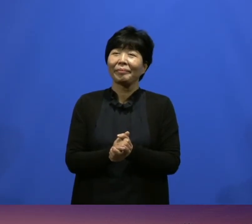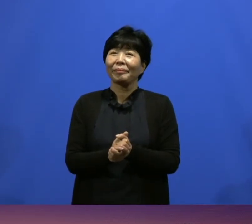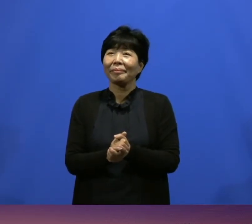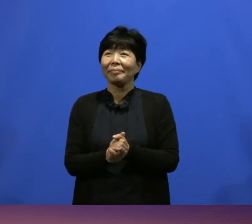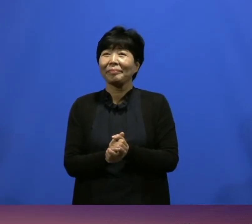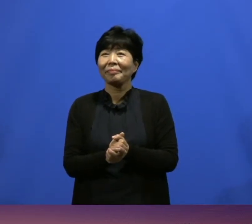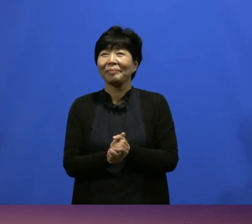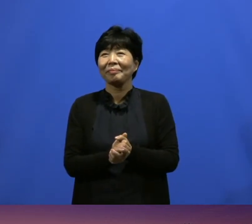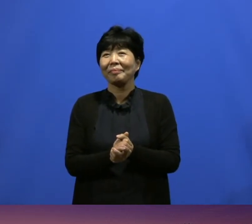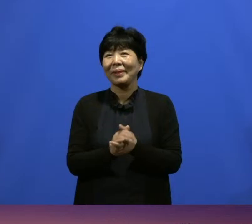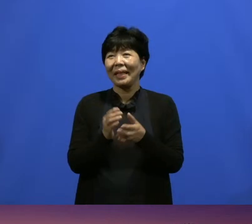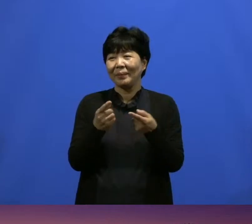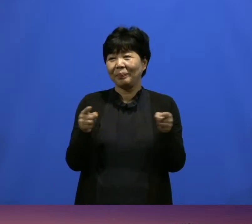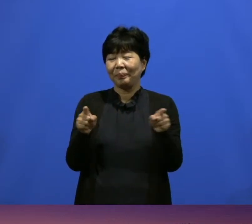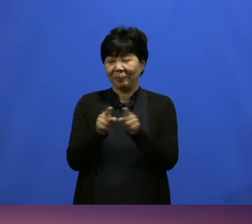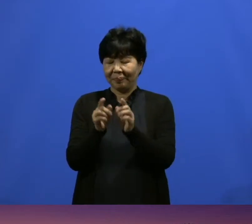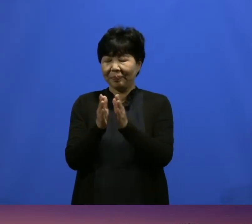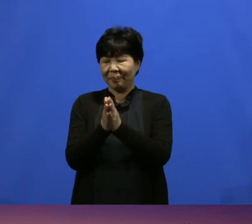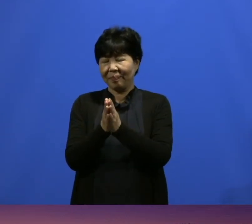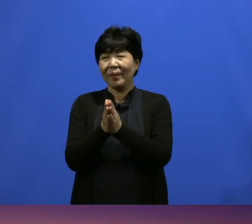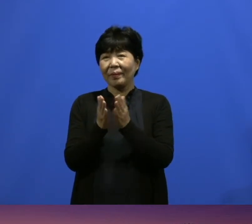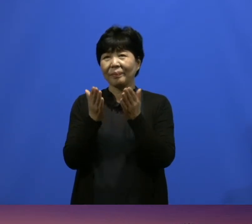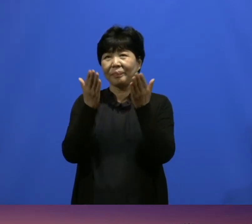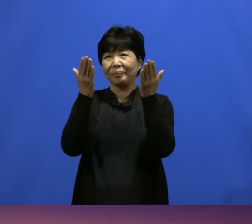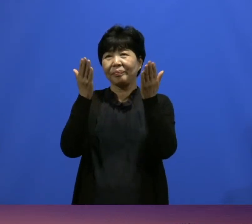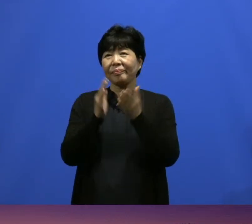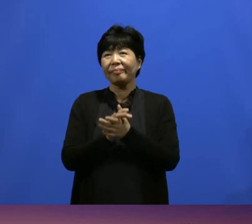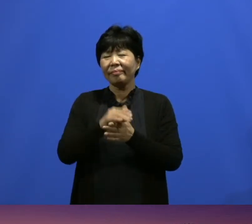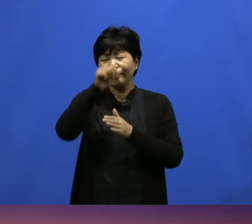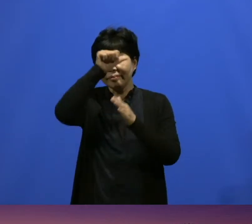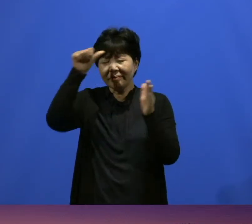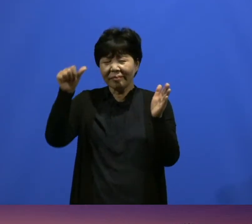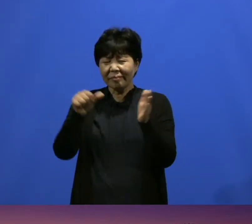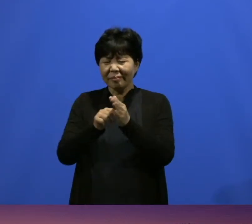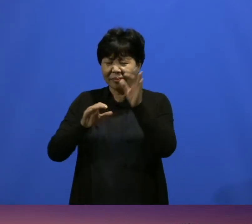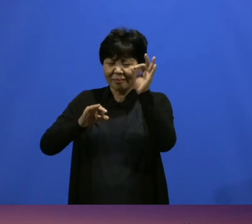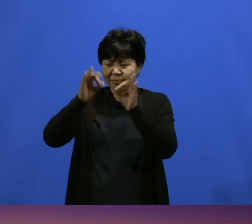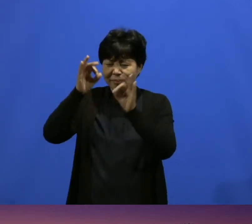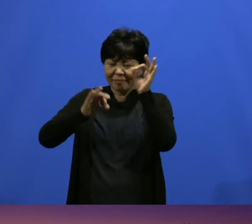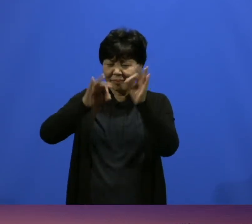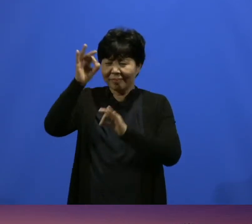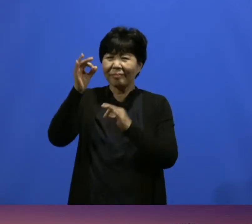함께 기도합시다. 여러분, 인생은요 실패가 더 많아요.